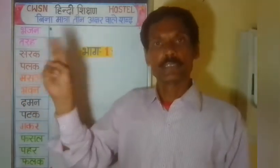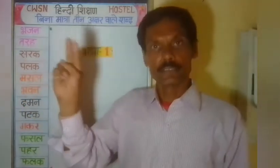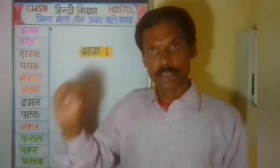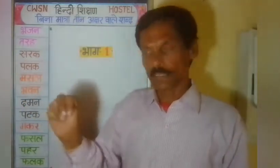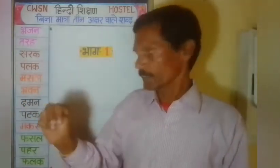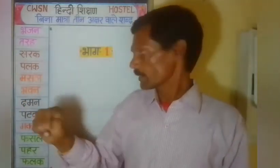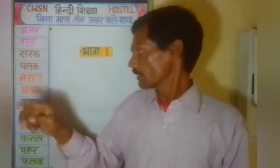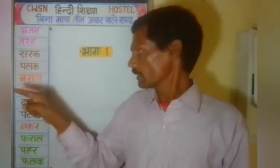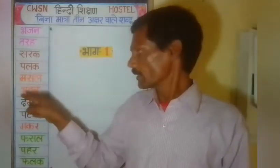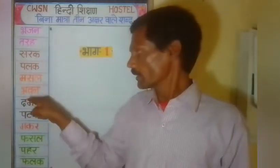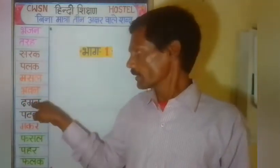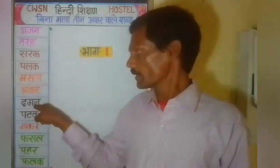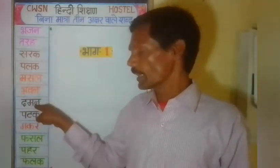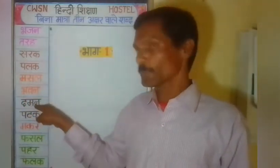दमन, दमन।